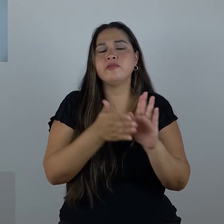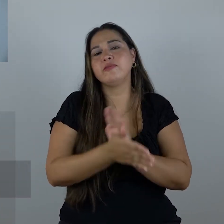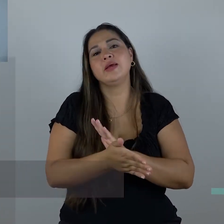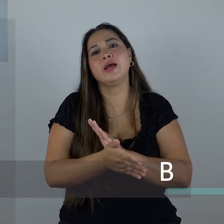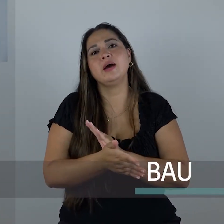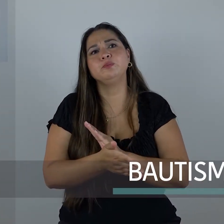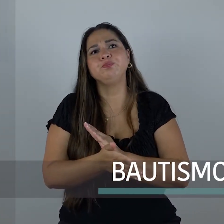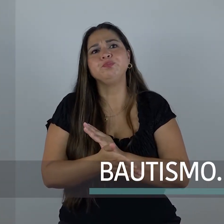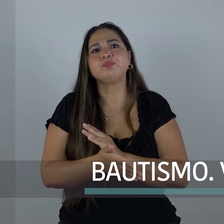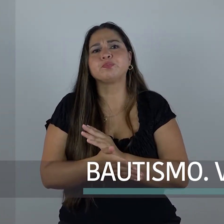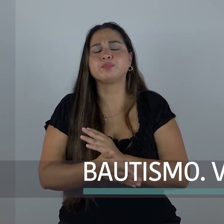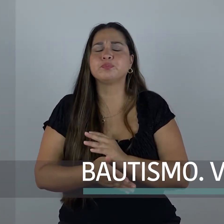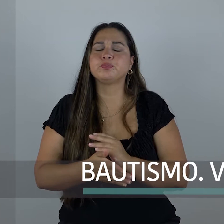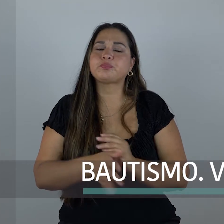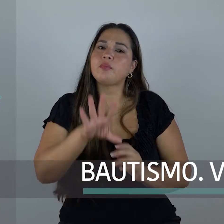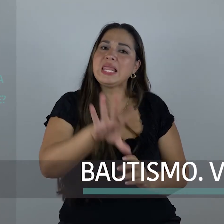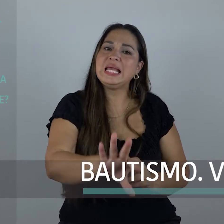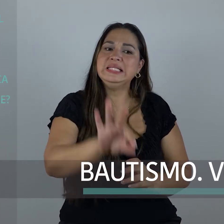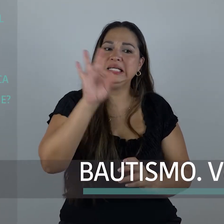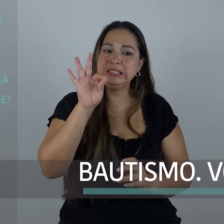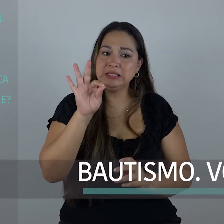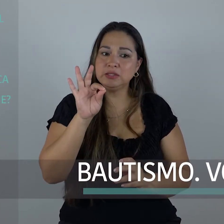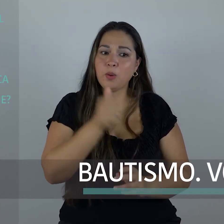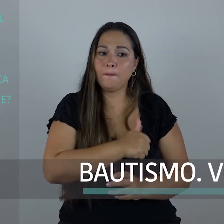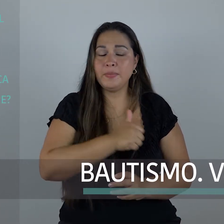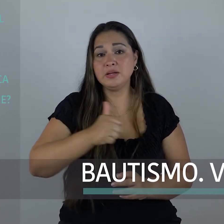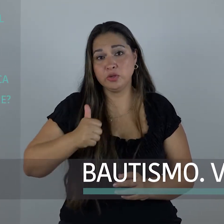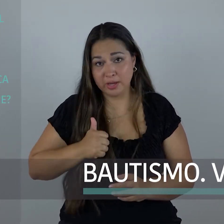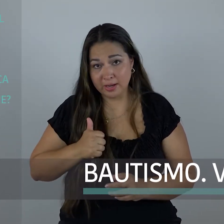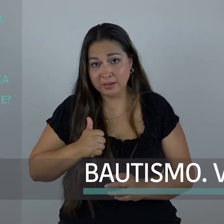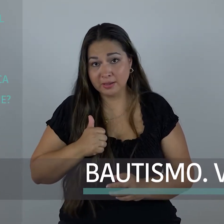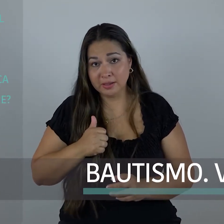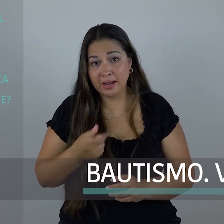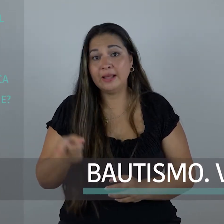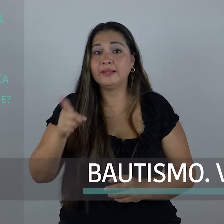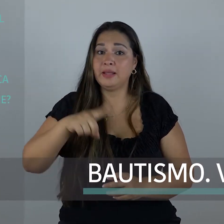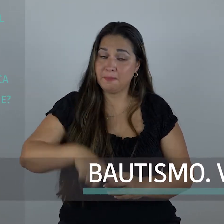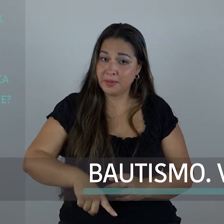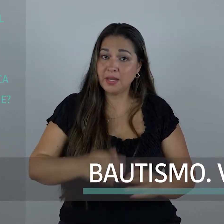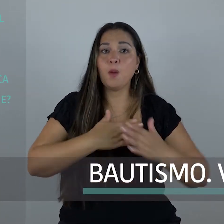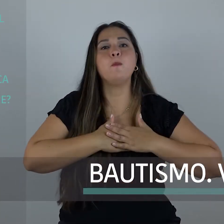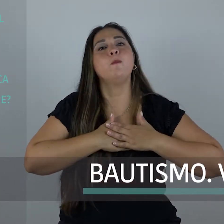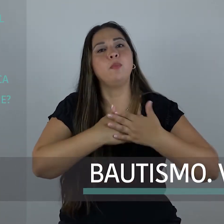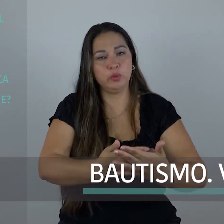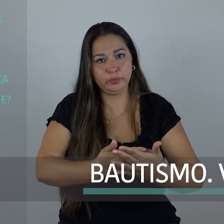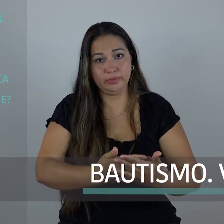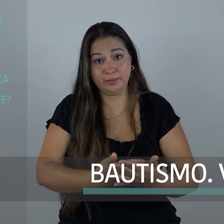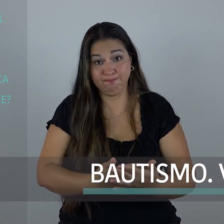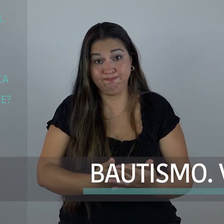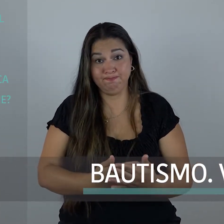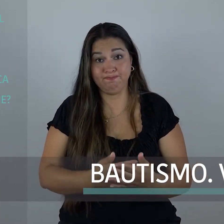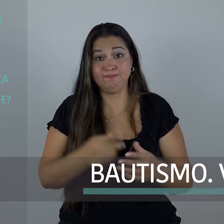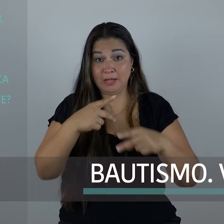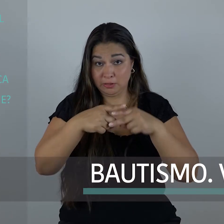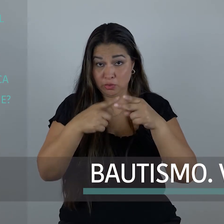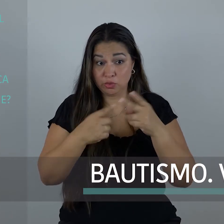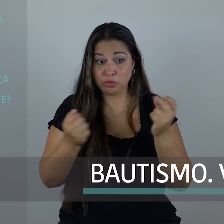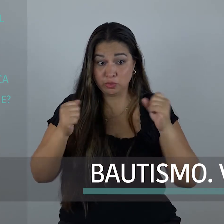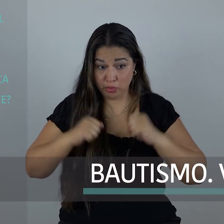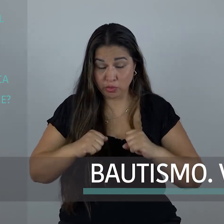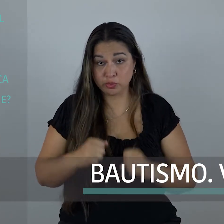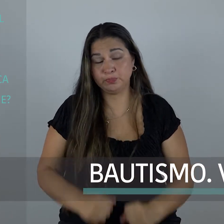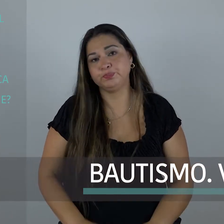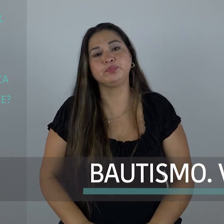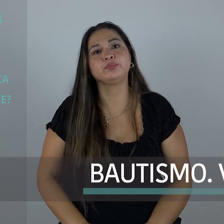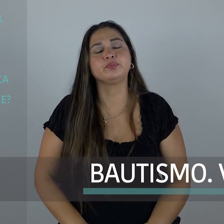un acto de tu voluntad personal, valga la redundancia. Por otro lado, también te diré que